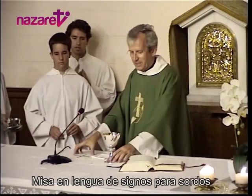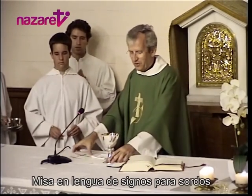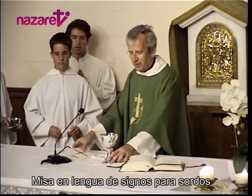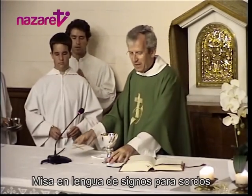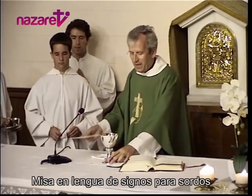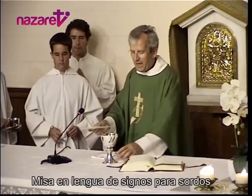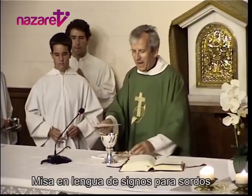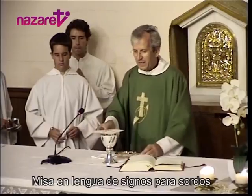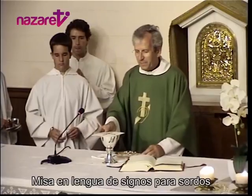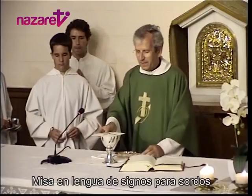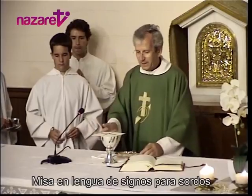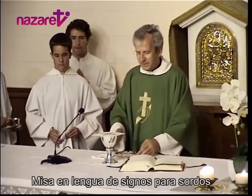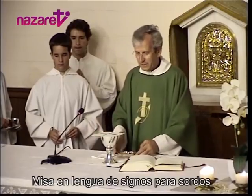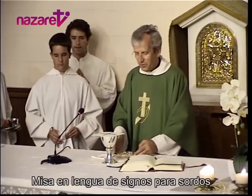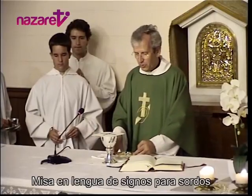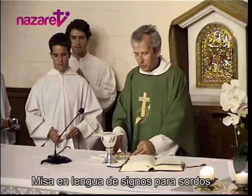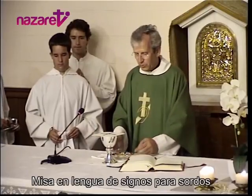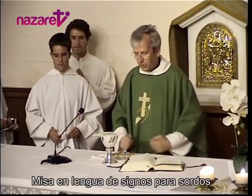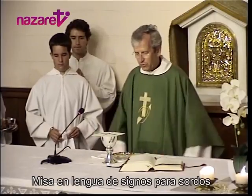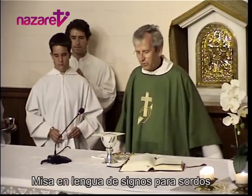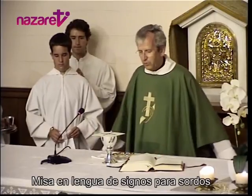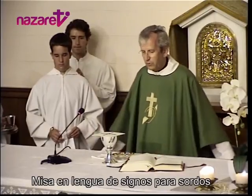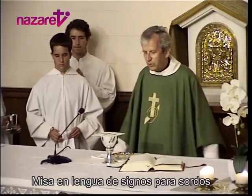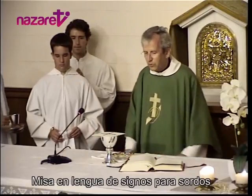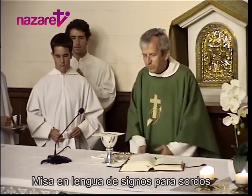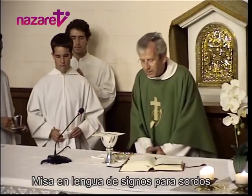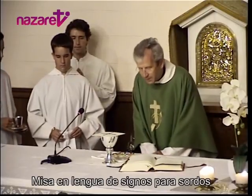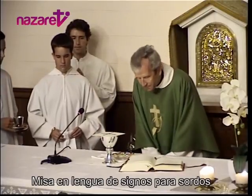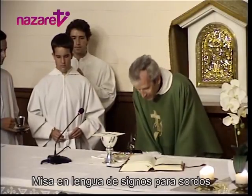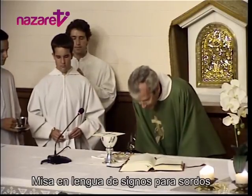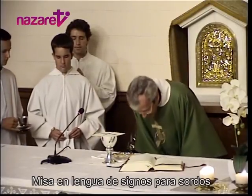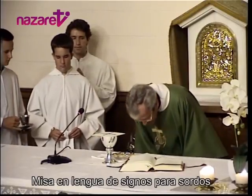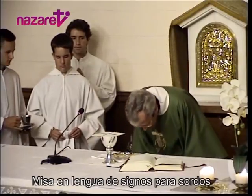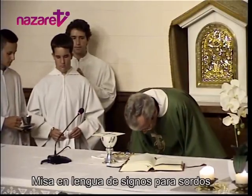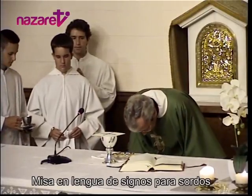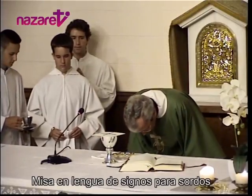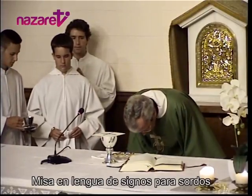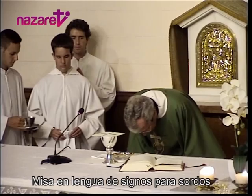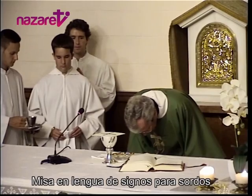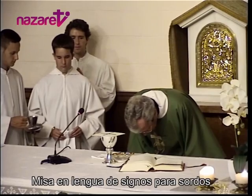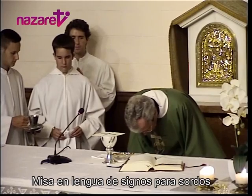Bendito seas por siempre, Señor. Acepta, Señor, nuestro corazón contrito y humilde. Que este sea